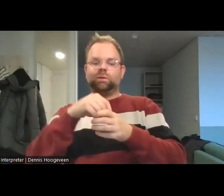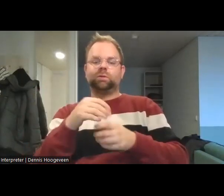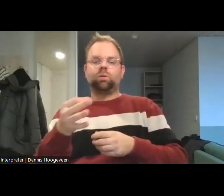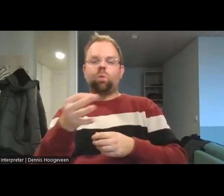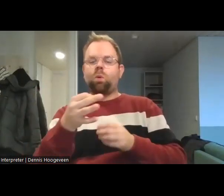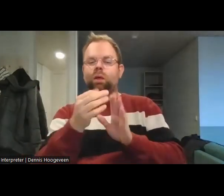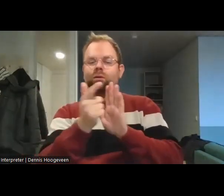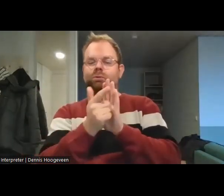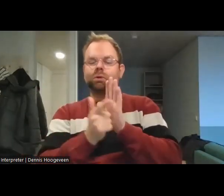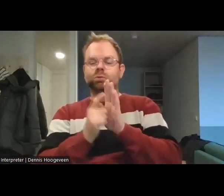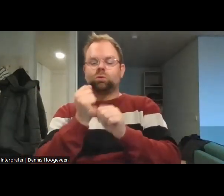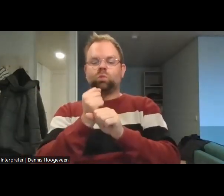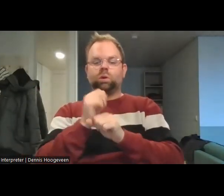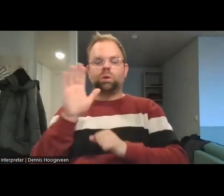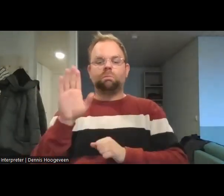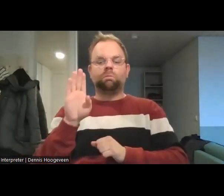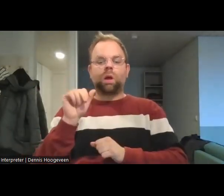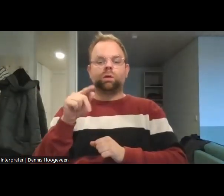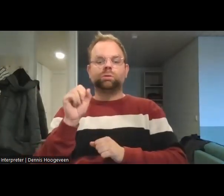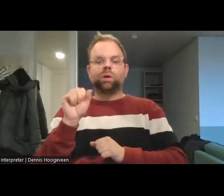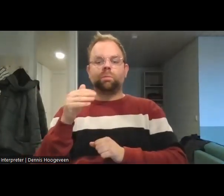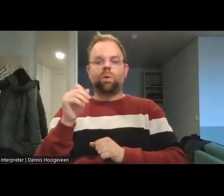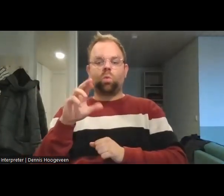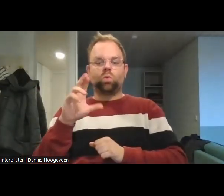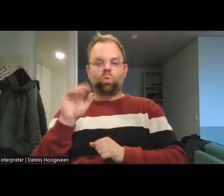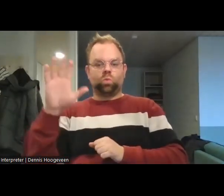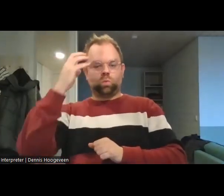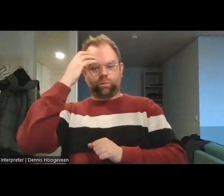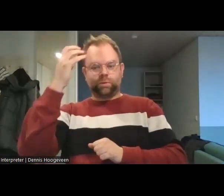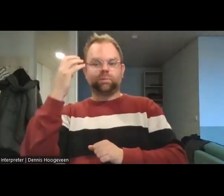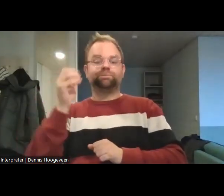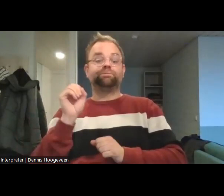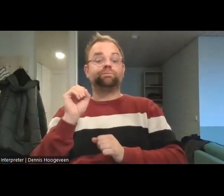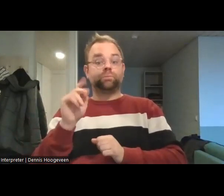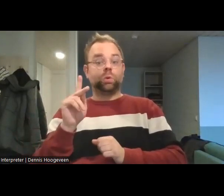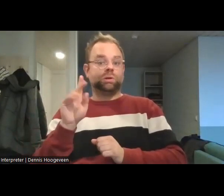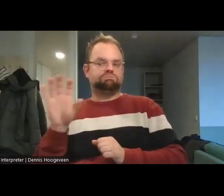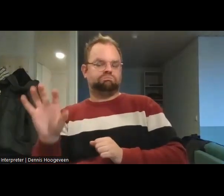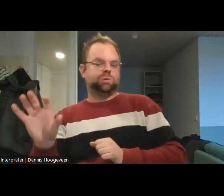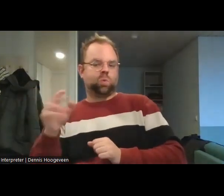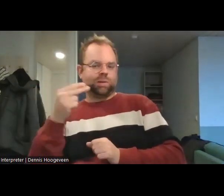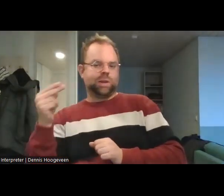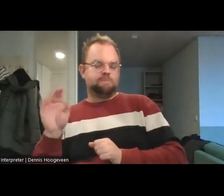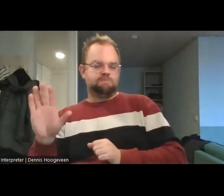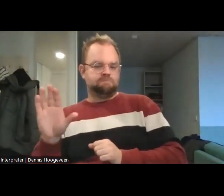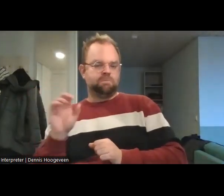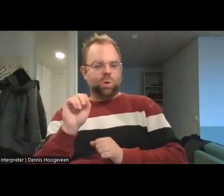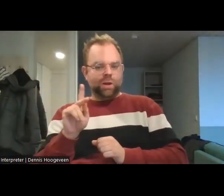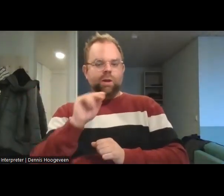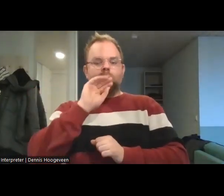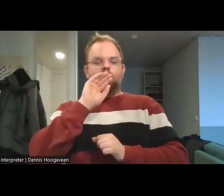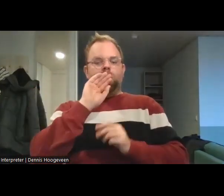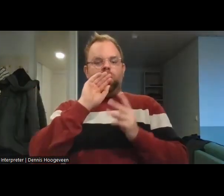les personnes handicapées dans la législation locale du gouvernement de Bangsamoro.